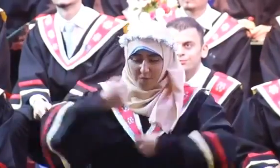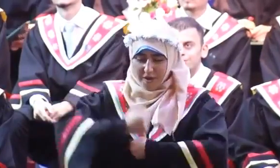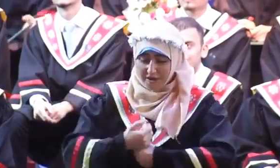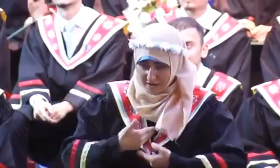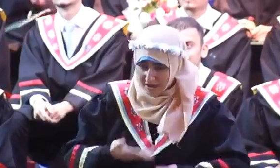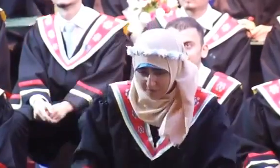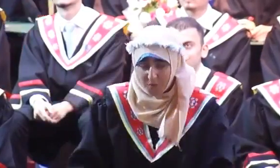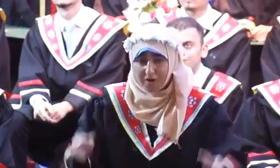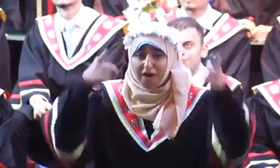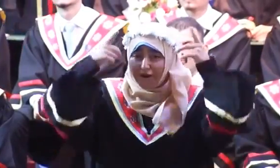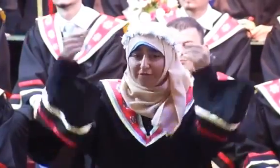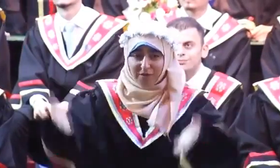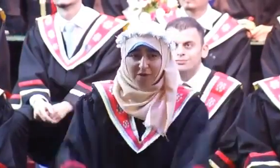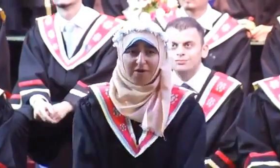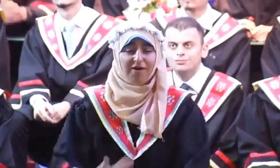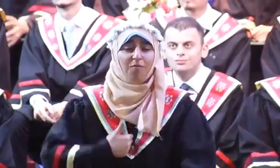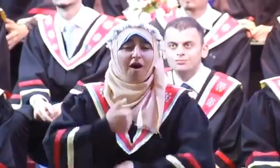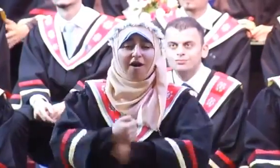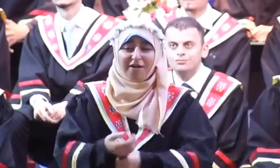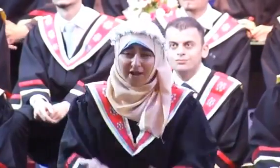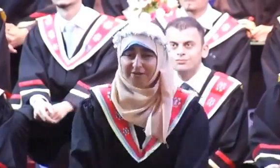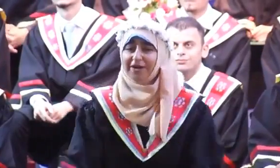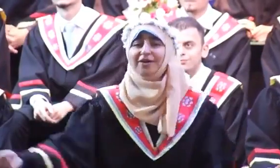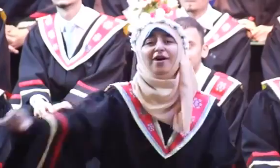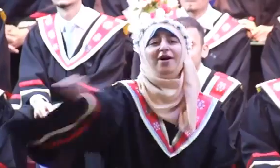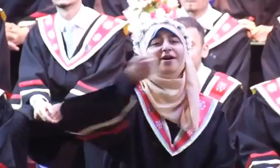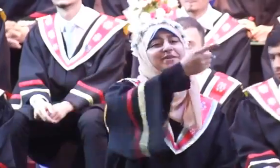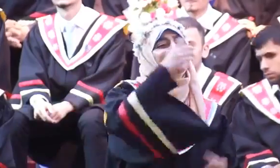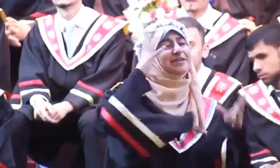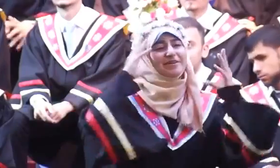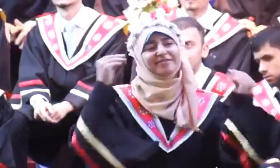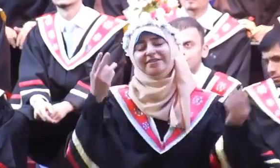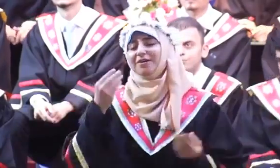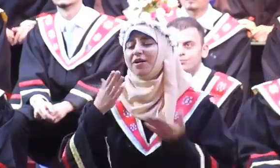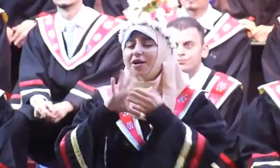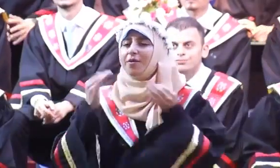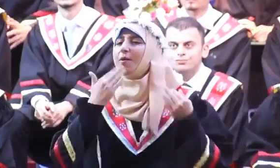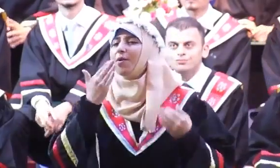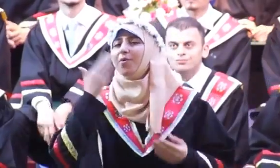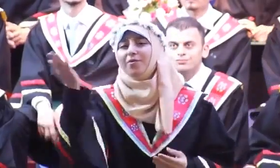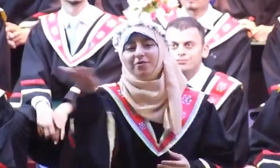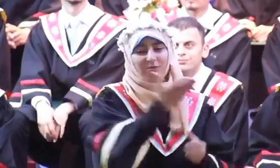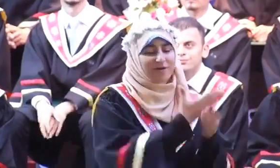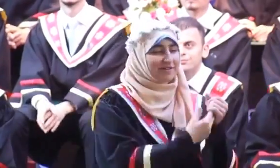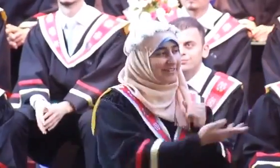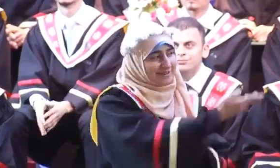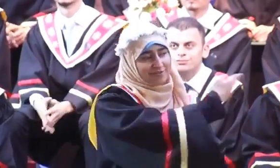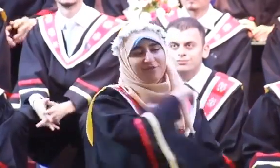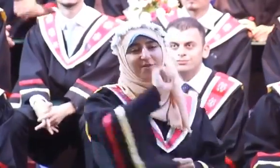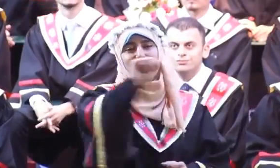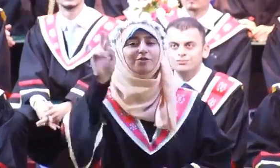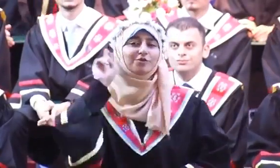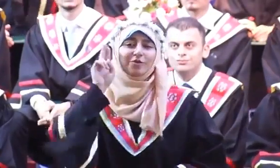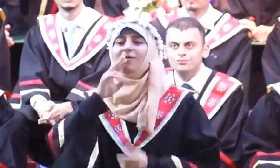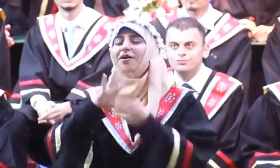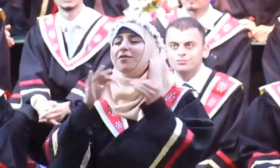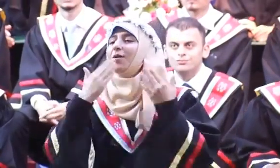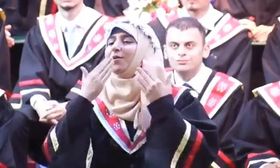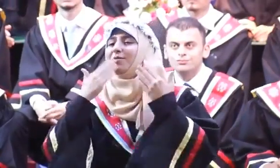حالي بإني حلم إني أنا في واقفة في مسرح حفل التخرج، والحمد لله طبعاً. وبشكركم وبشكر